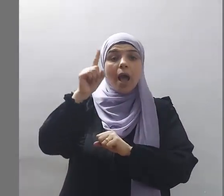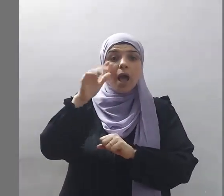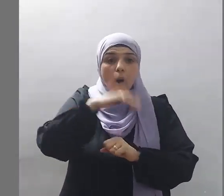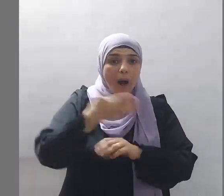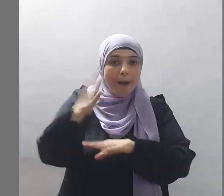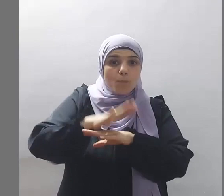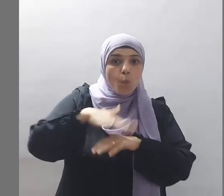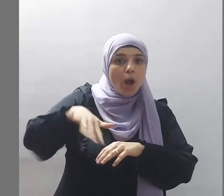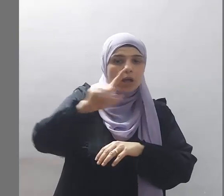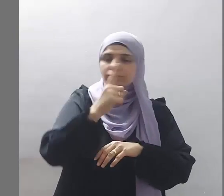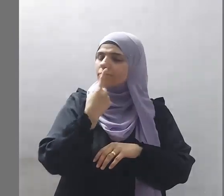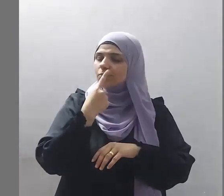بل أحياء